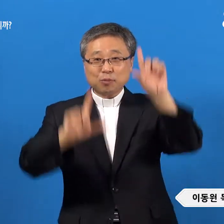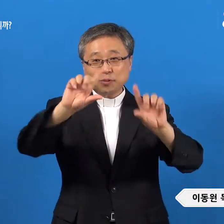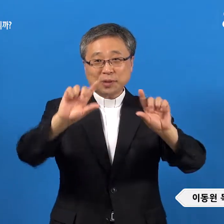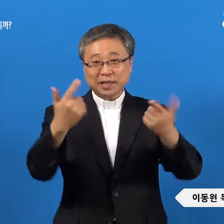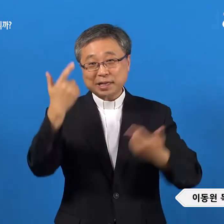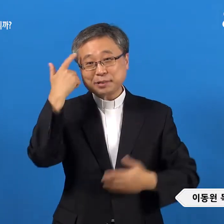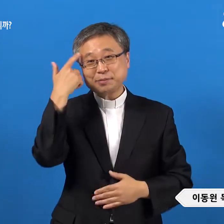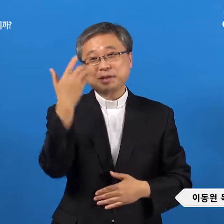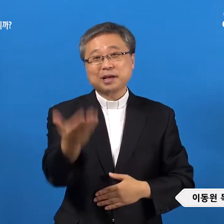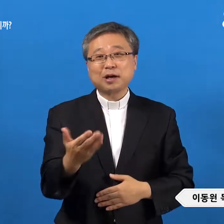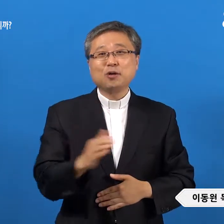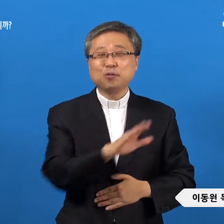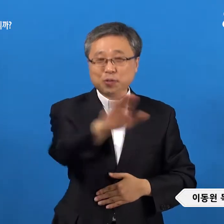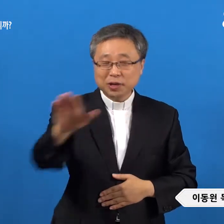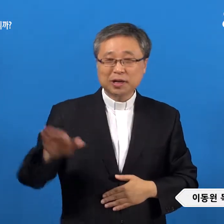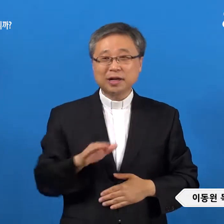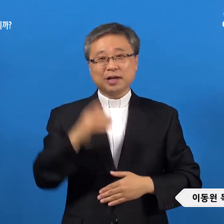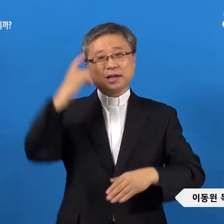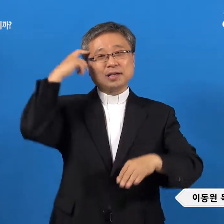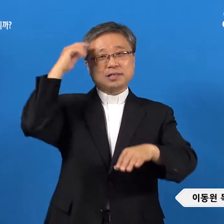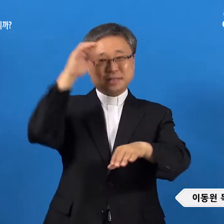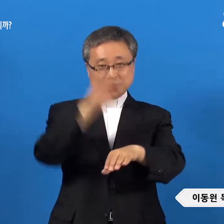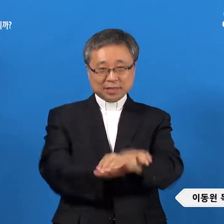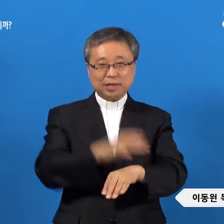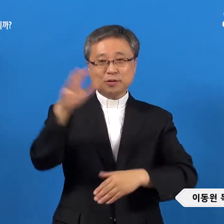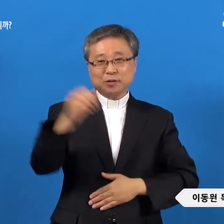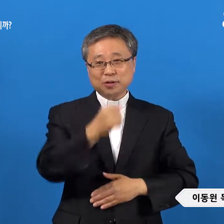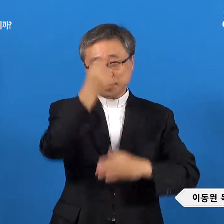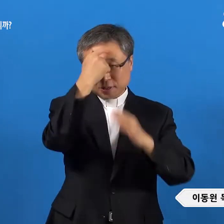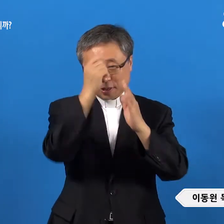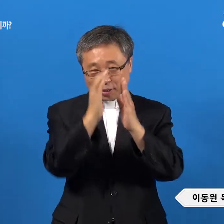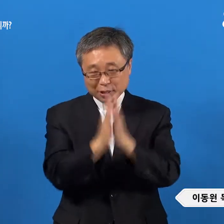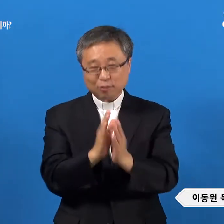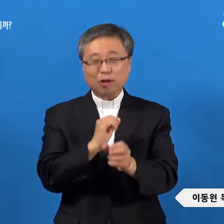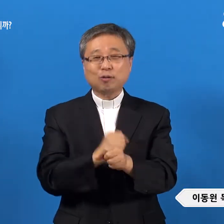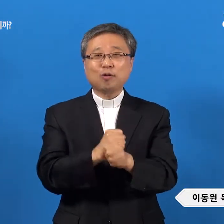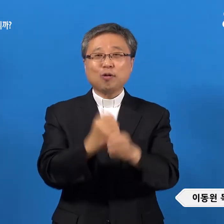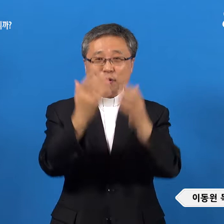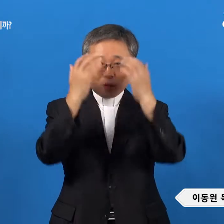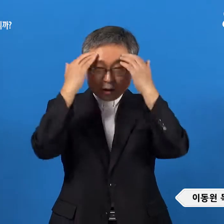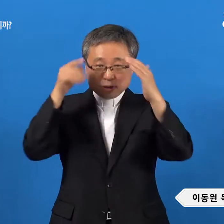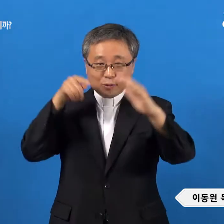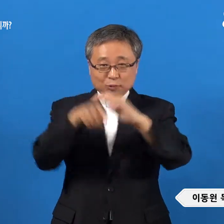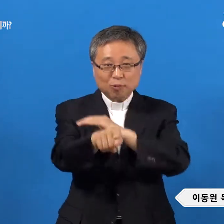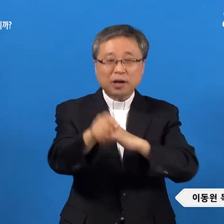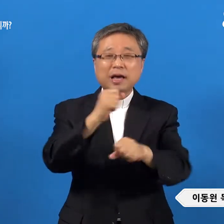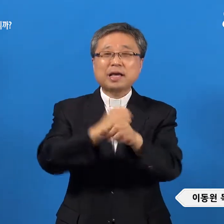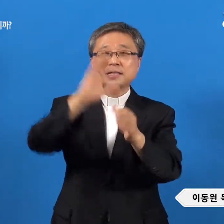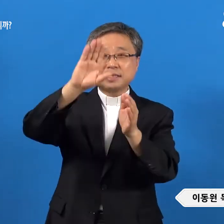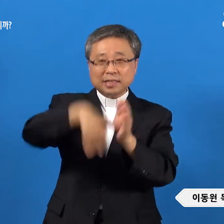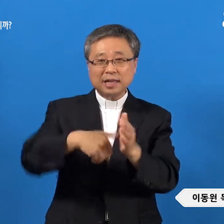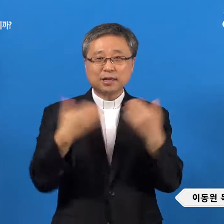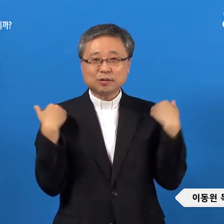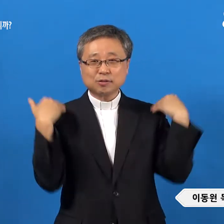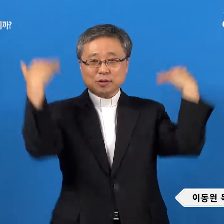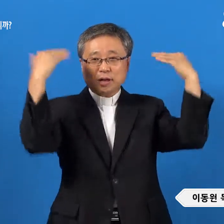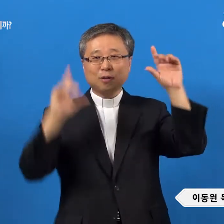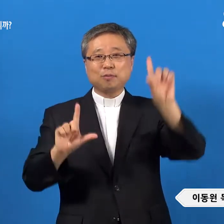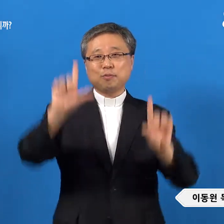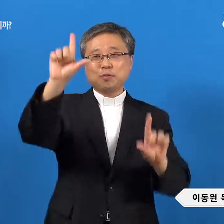아니겠습니까? 우리가 지혜로 기도하고 고난을 통과했을 때 바로 이런 성숙한 모습으로 주님 앞에 설